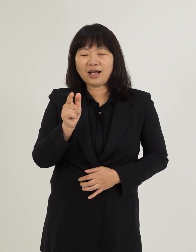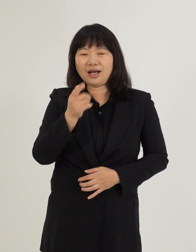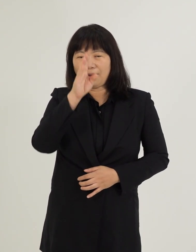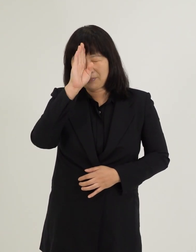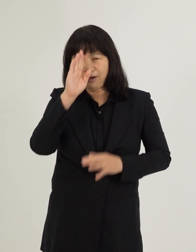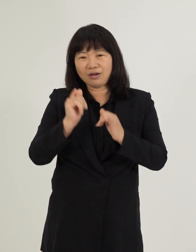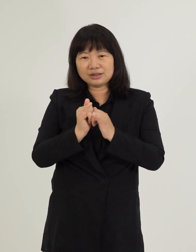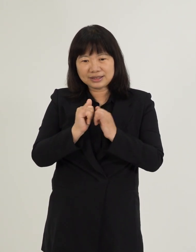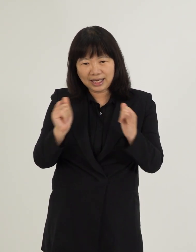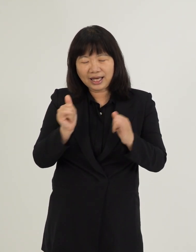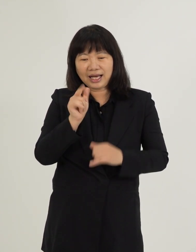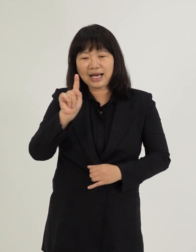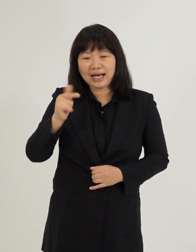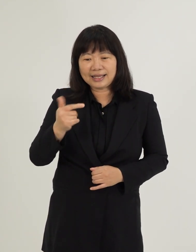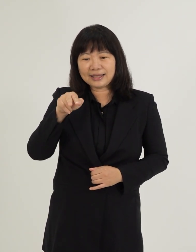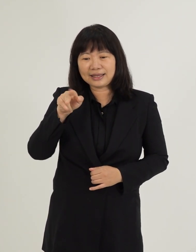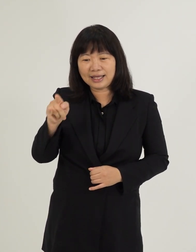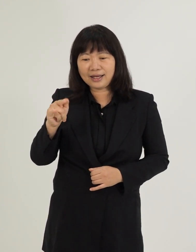상태라는 것은